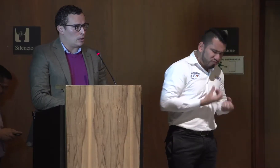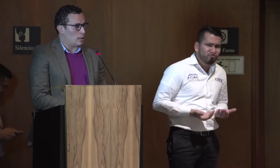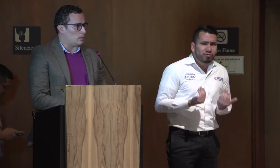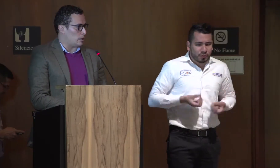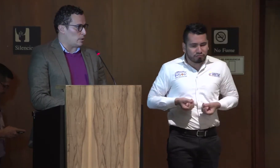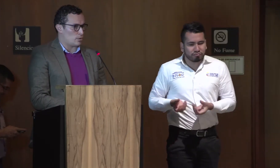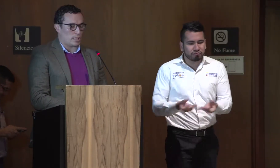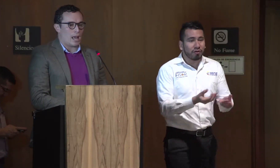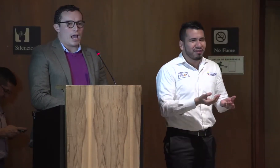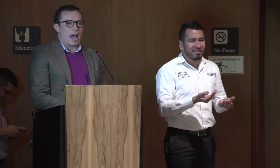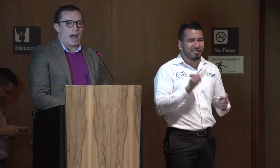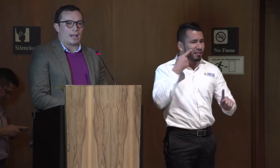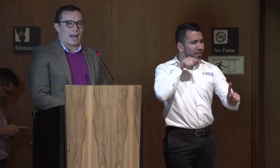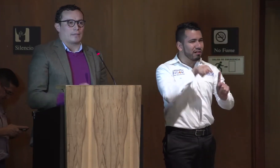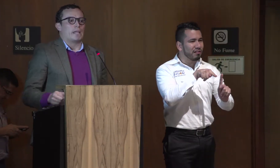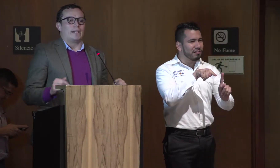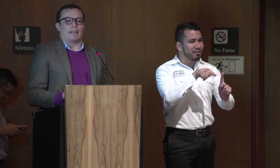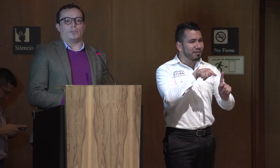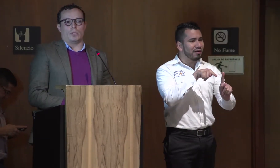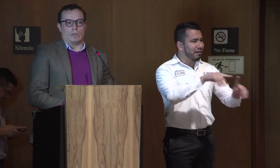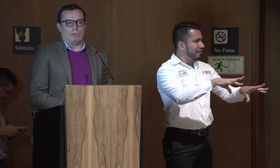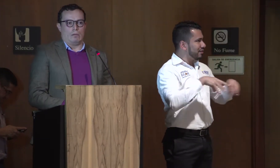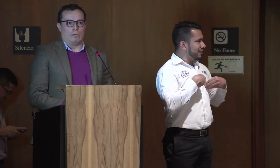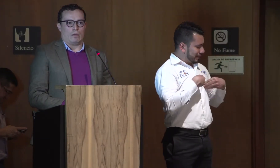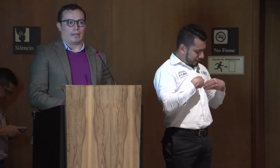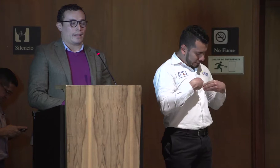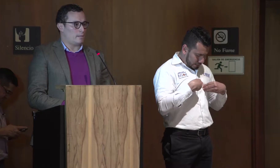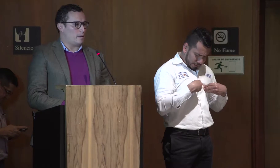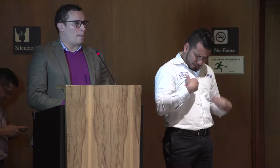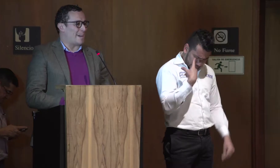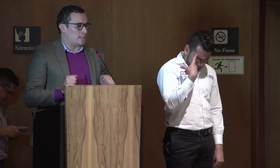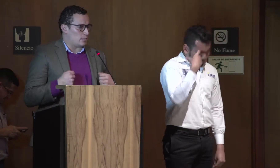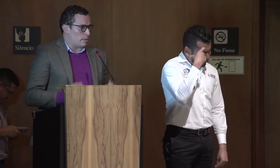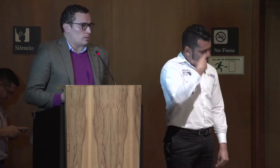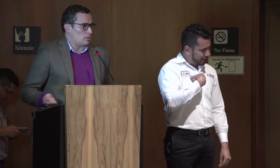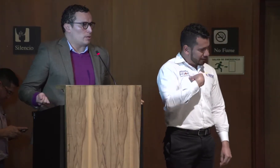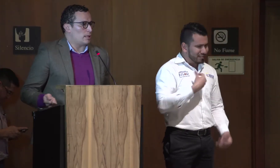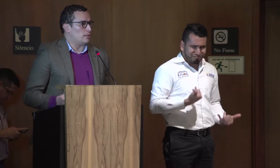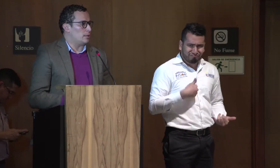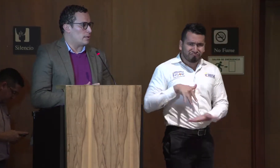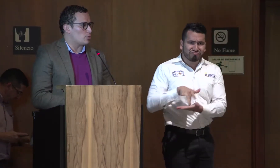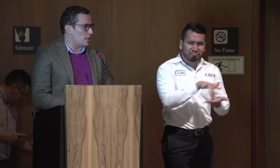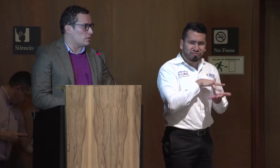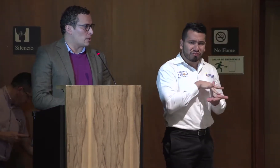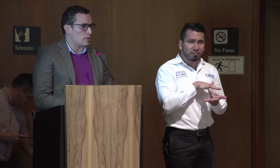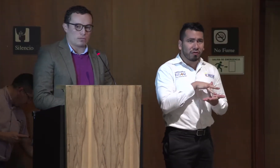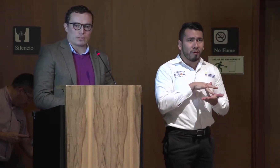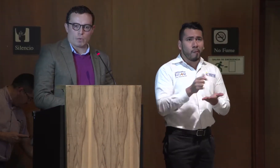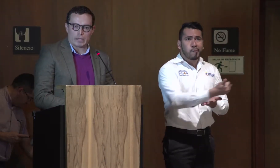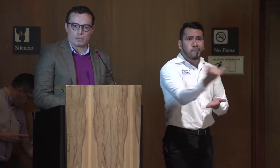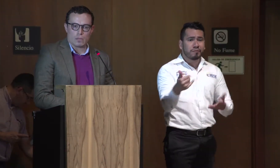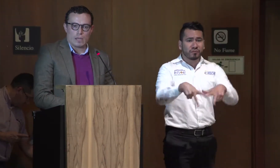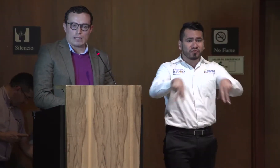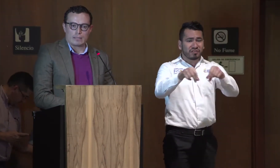conjuntamente en términos de aceptar el reto de que participemos dentro de la agenda que la sociedad nos está pidiendo